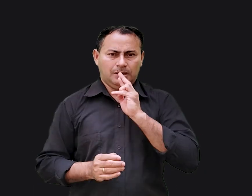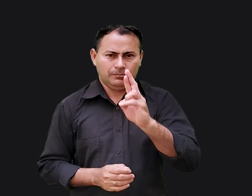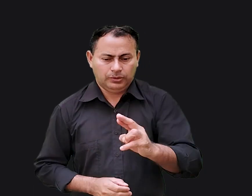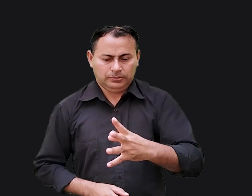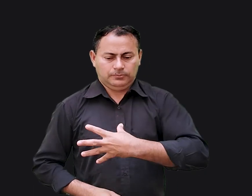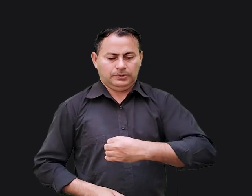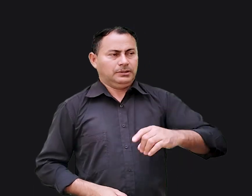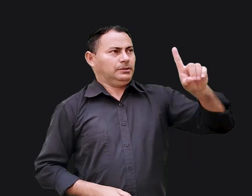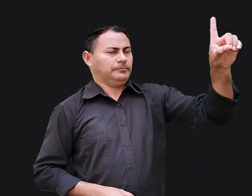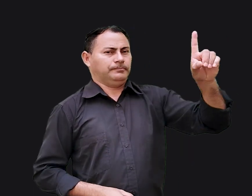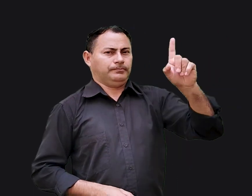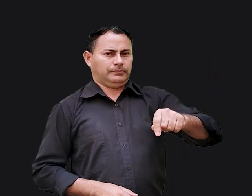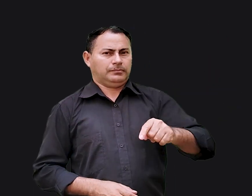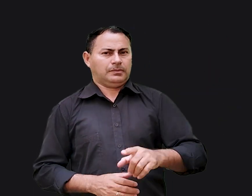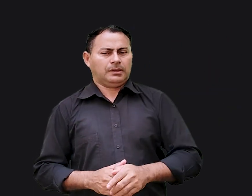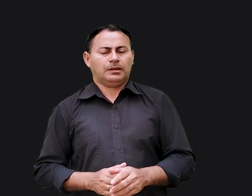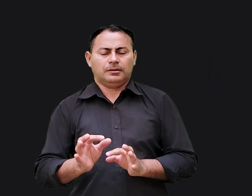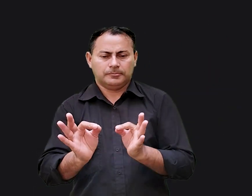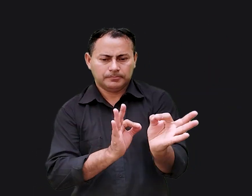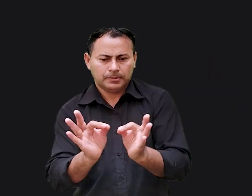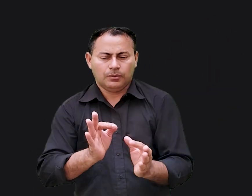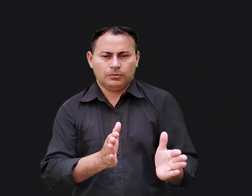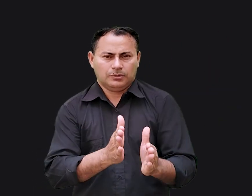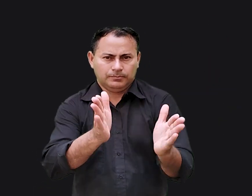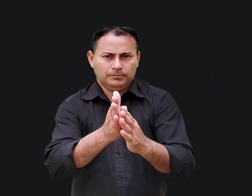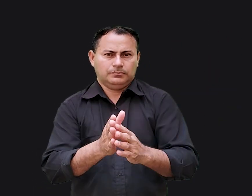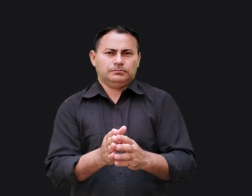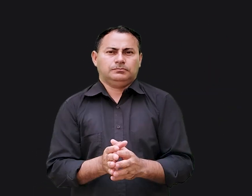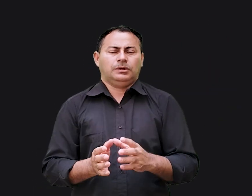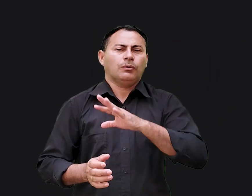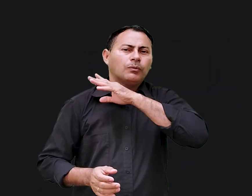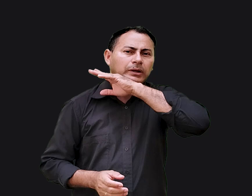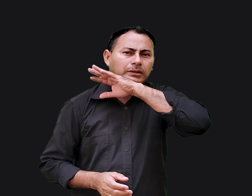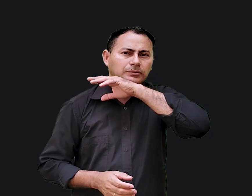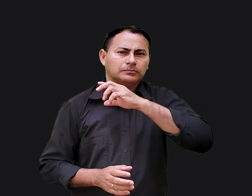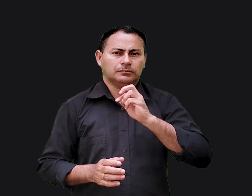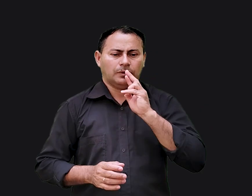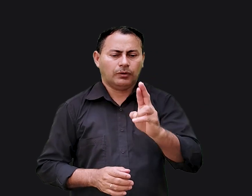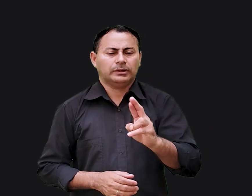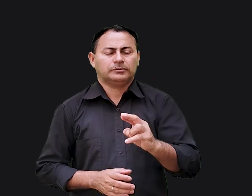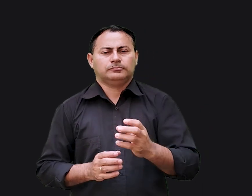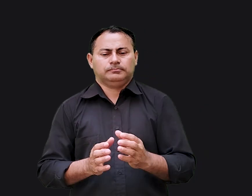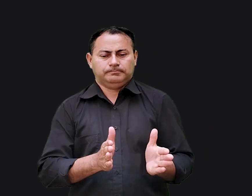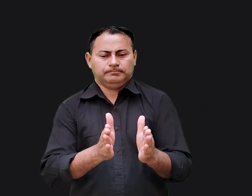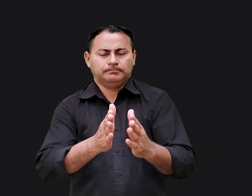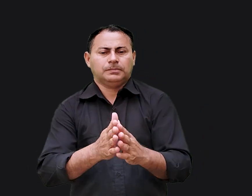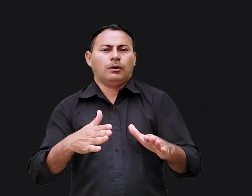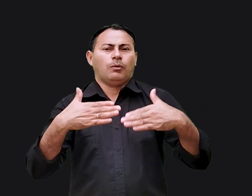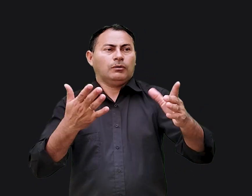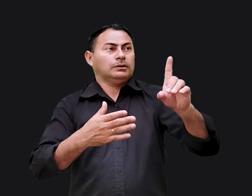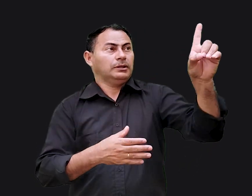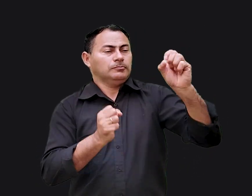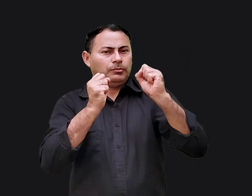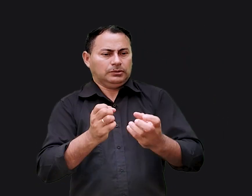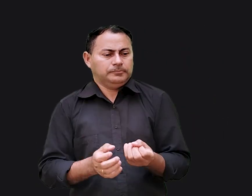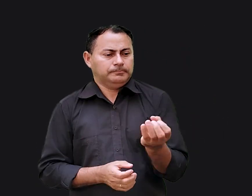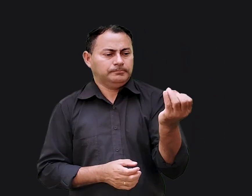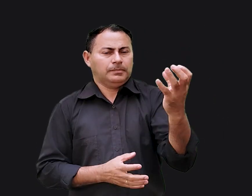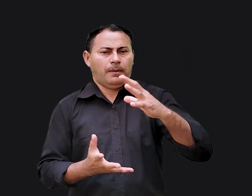resposta do Filho de Deus é que ele aplanará os caminhos ruins. O resultado será uma rodovia pela qual Deus poderá viajar nesse